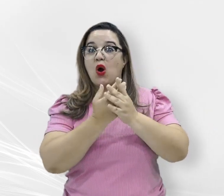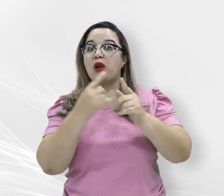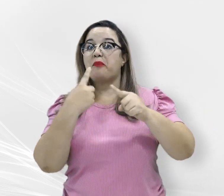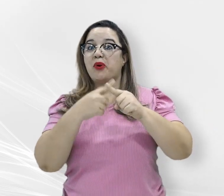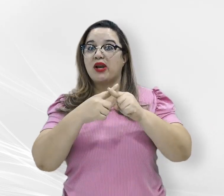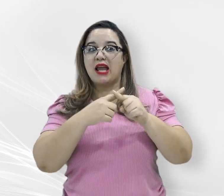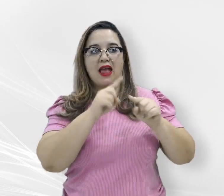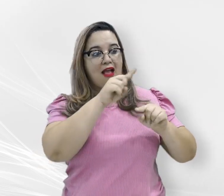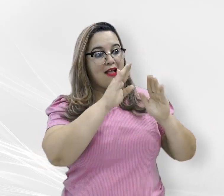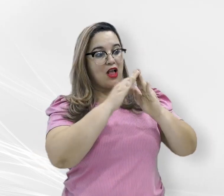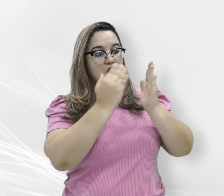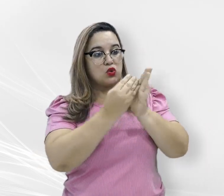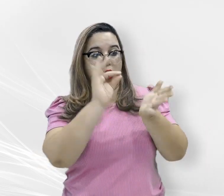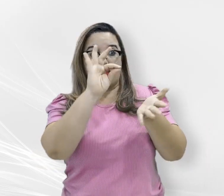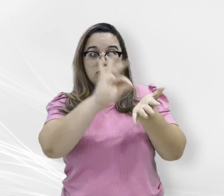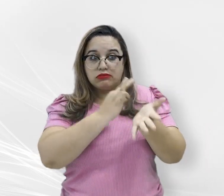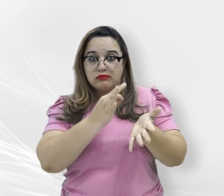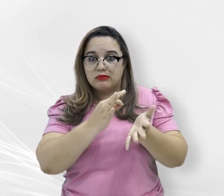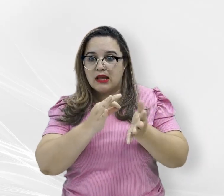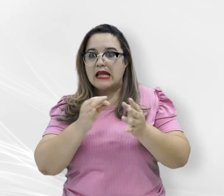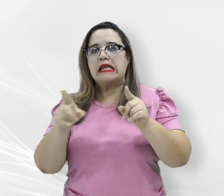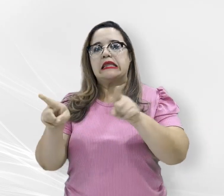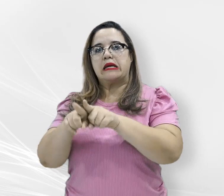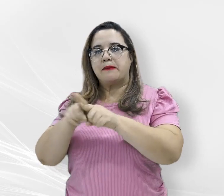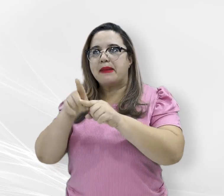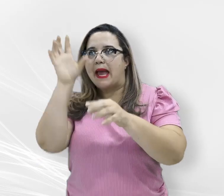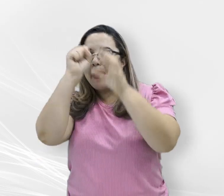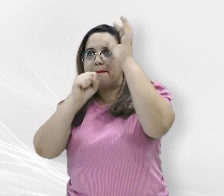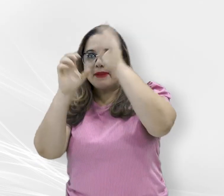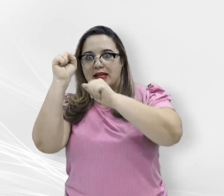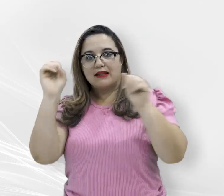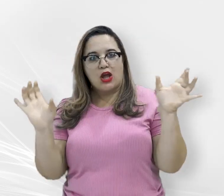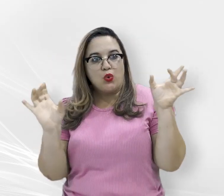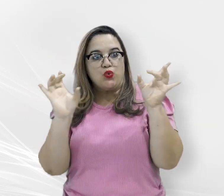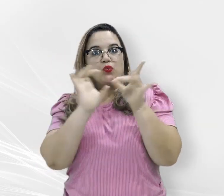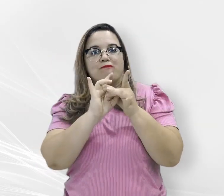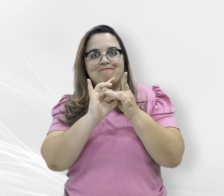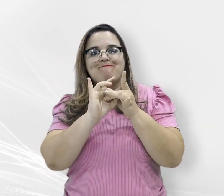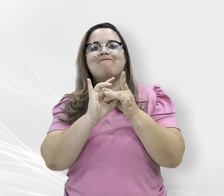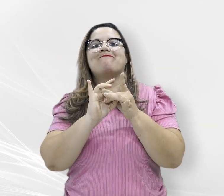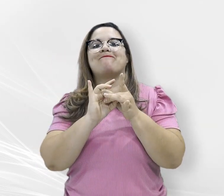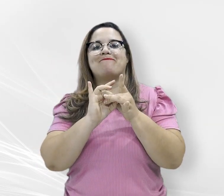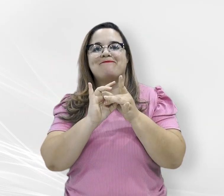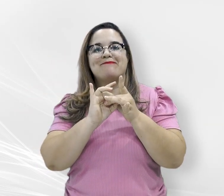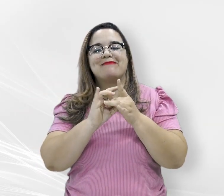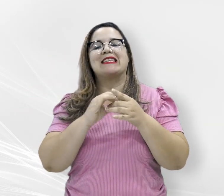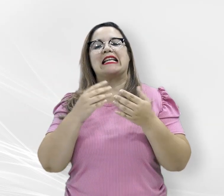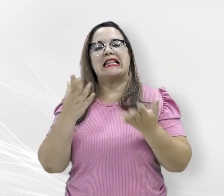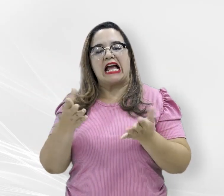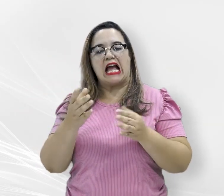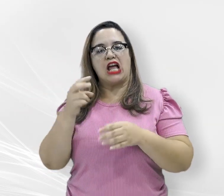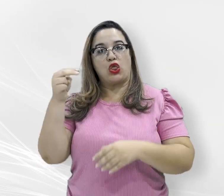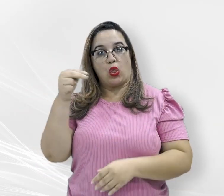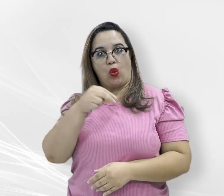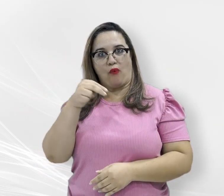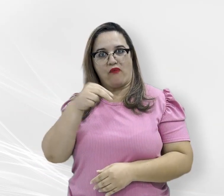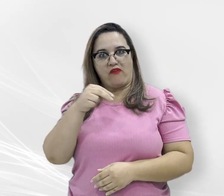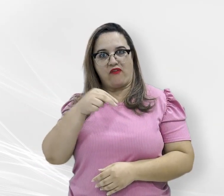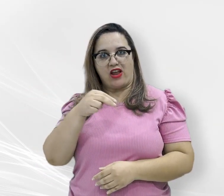são requisitos para o contrato de aprendizagem. Nesse sentido, segundo o Unicef, em novembro de 2020, mais de 5 milhões